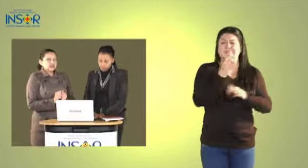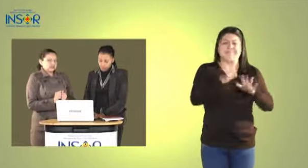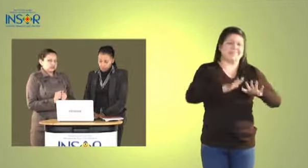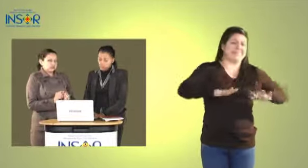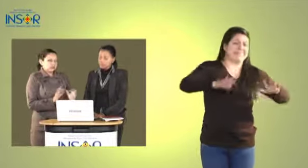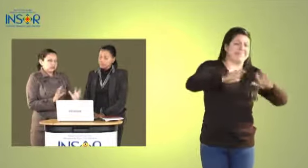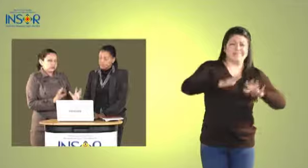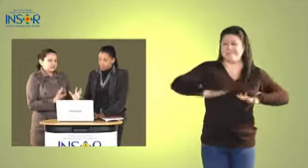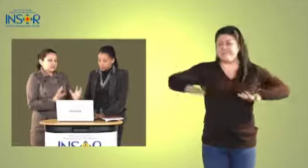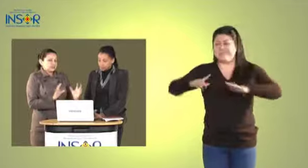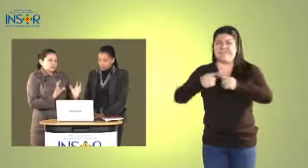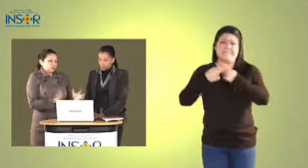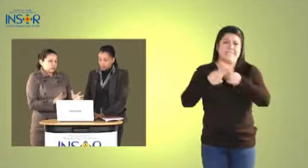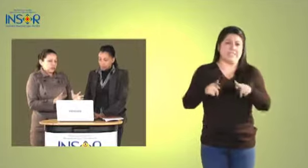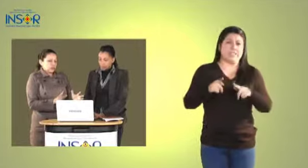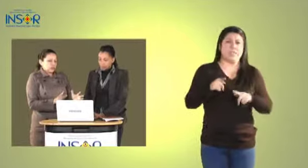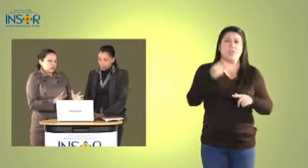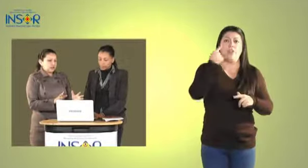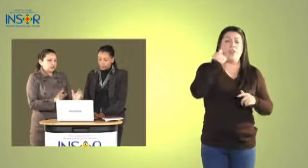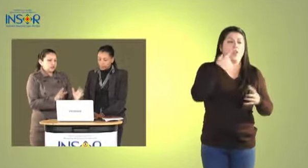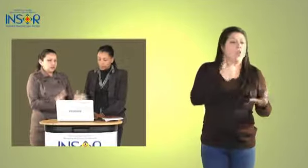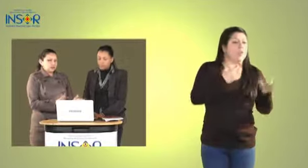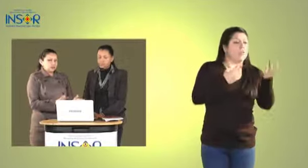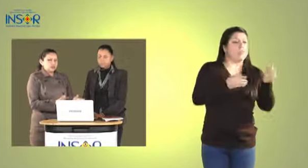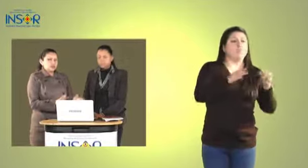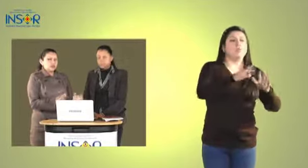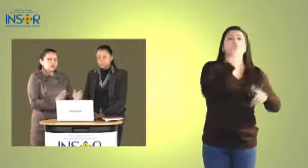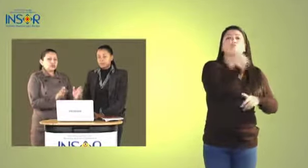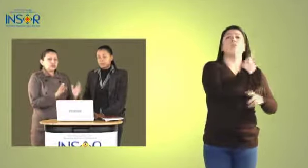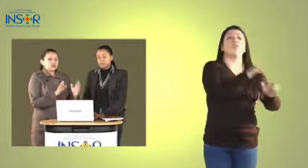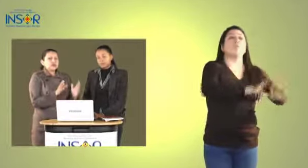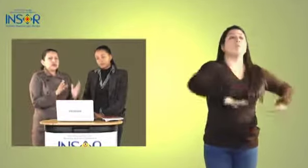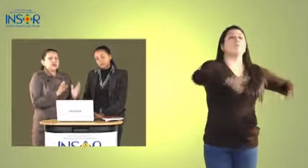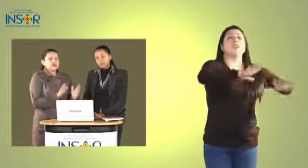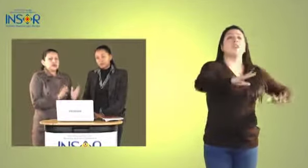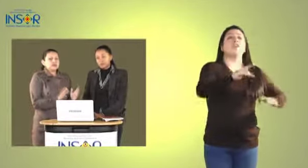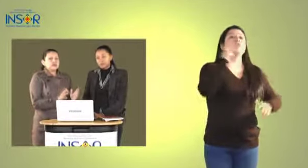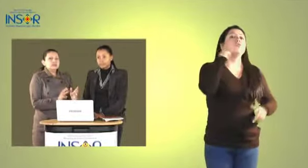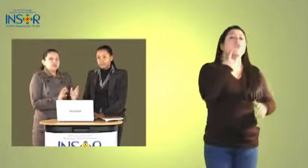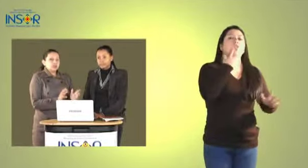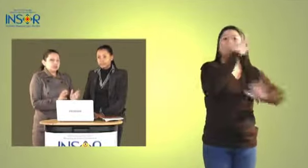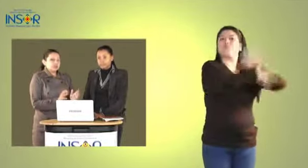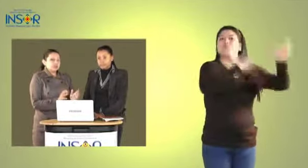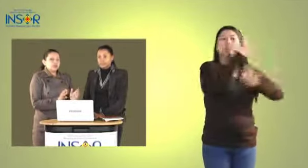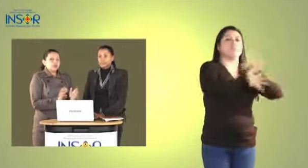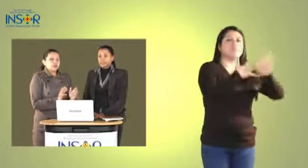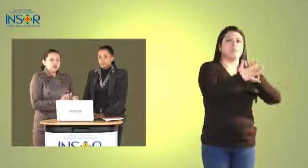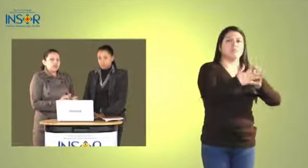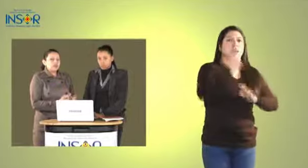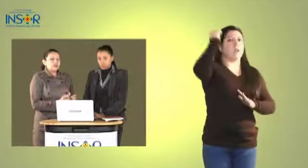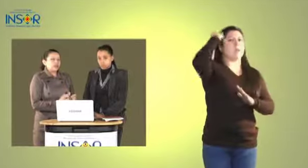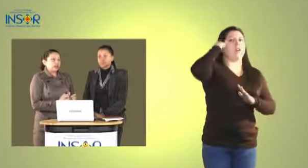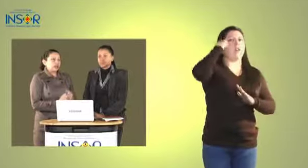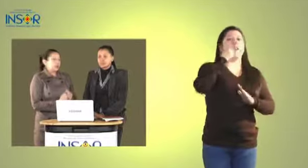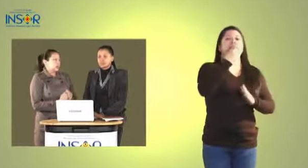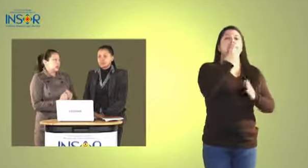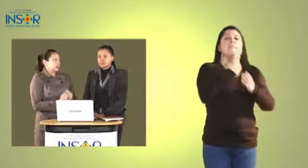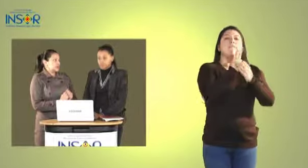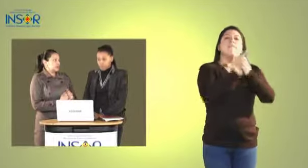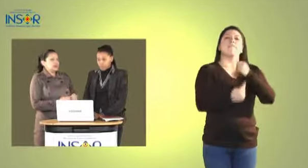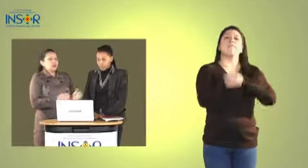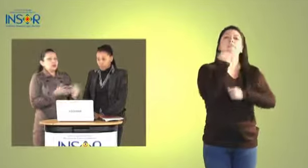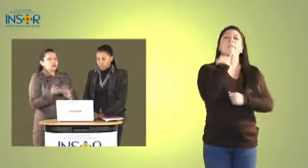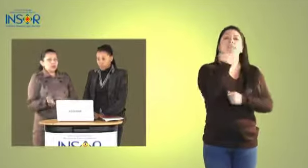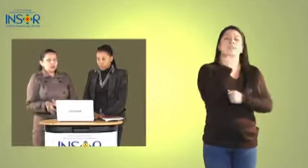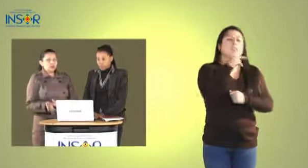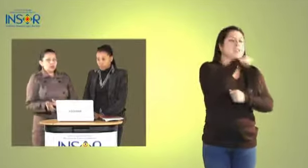escenarios distintos. Uno es solo habla para sordos, todos los estudiantes son sordos, hay una maestra que es bilingüe, es usuaria fluida de la lengua de